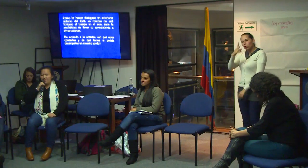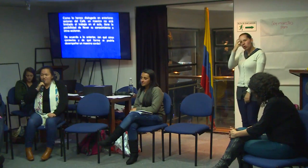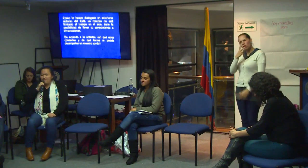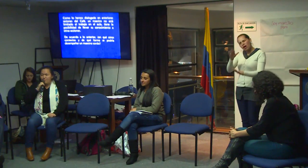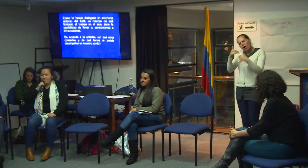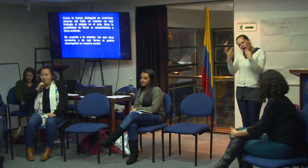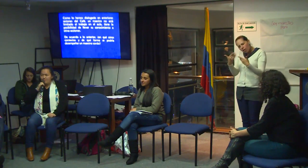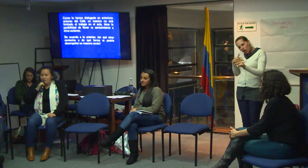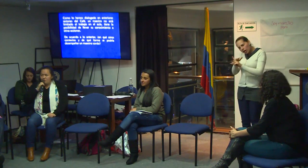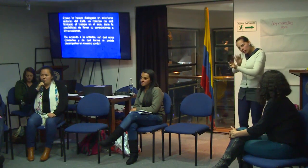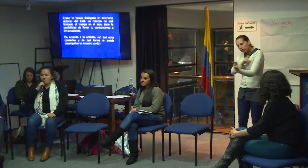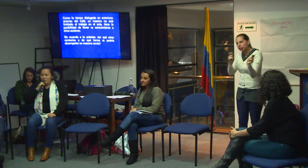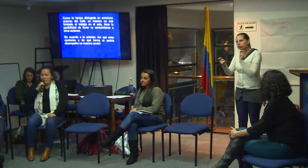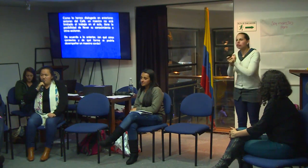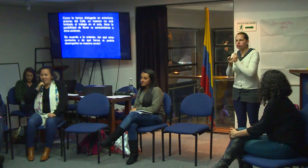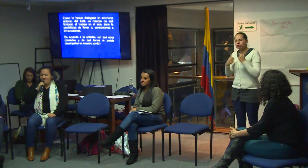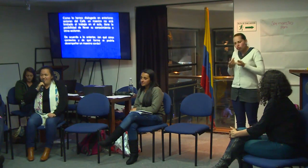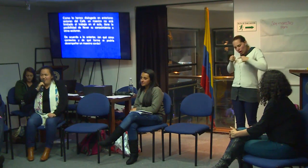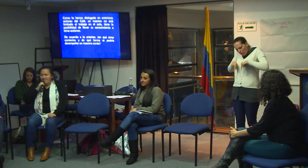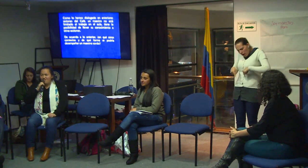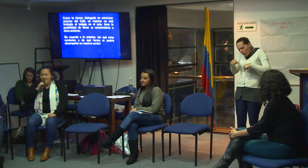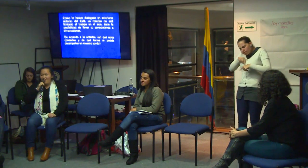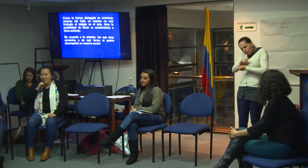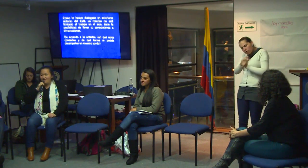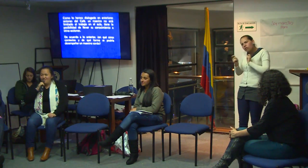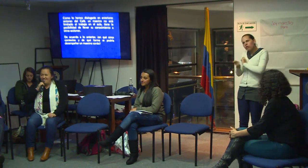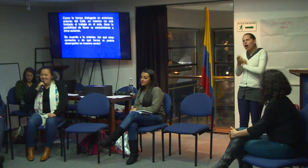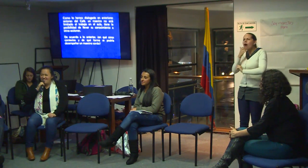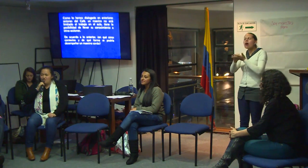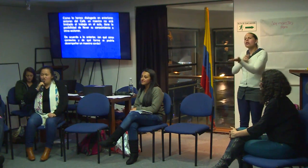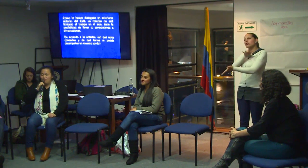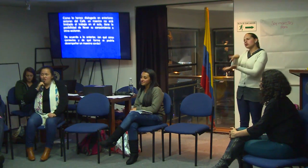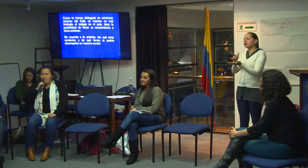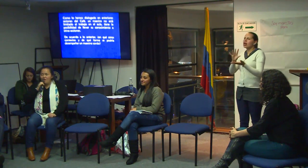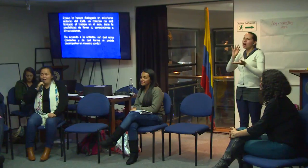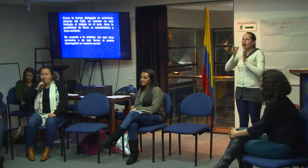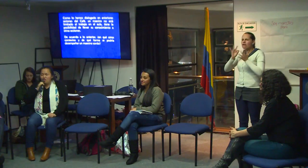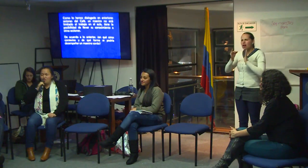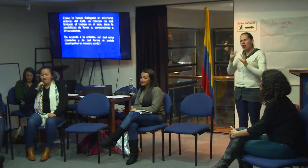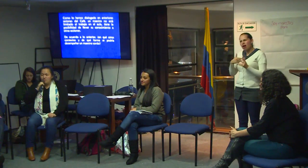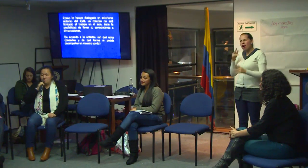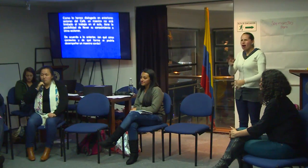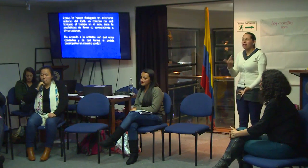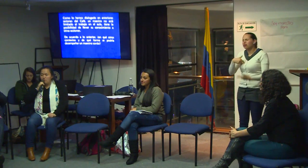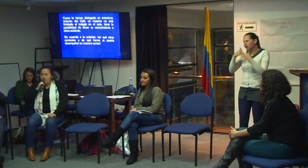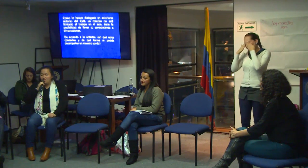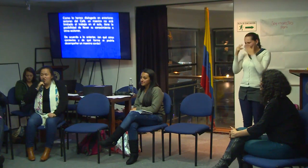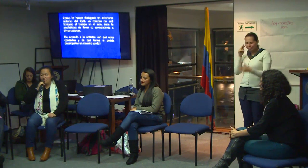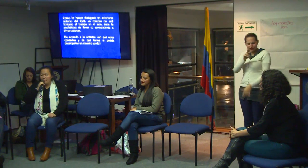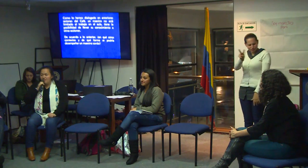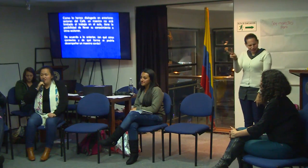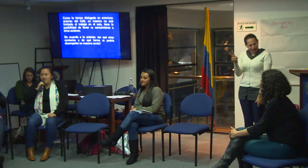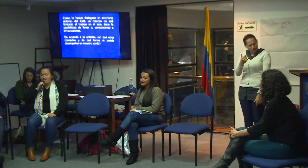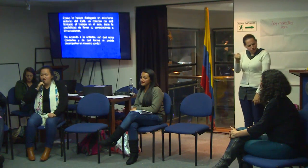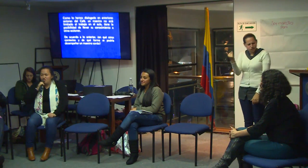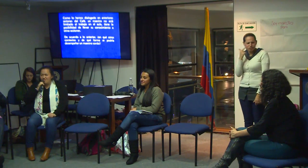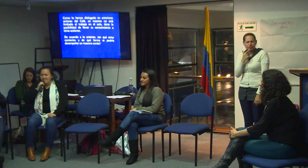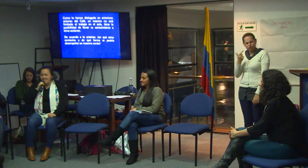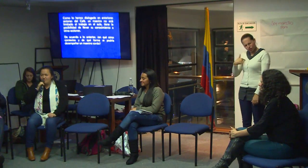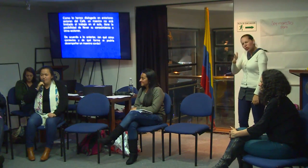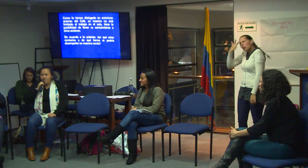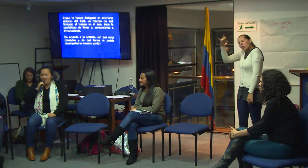transformo y me transformo. Yo puedo llegar al café y decir, ay no, yo no veo al sordo, ¿por qué tengo que aprender señas